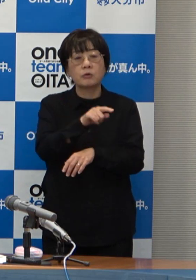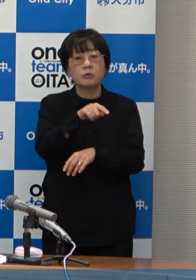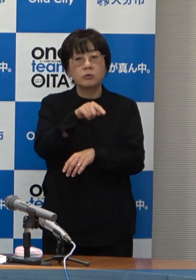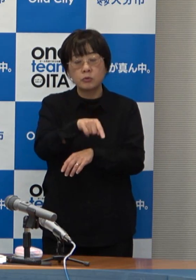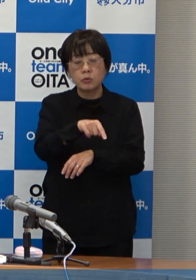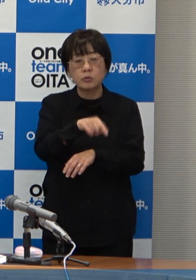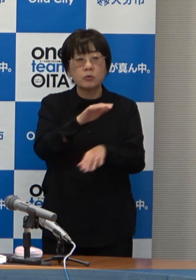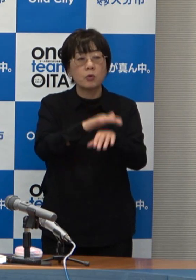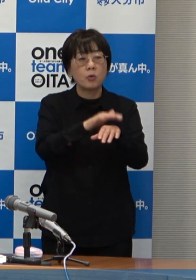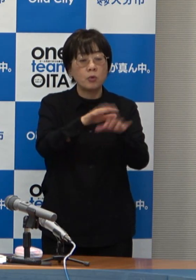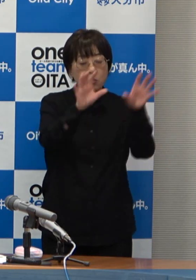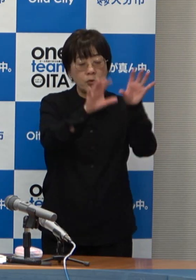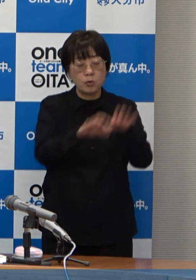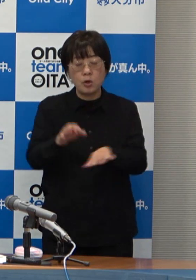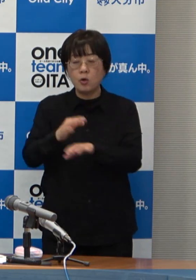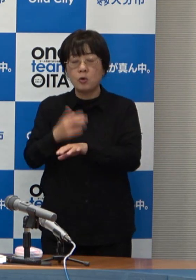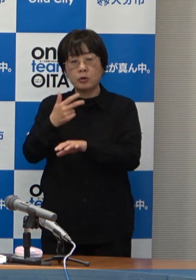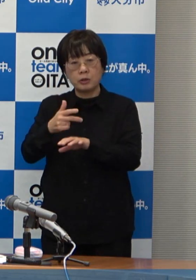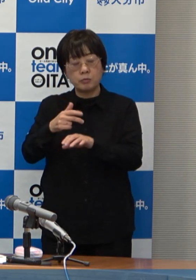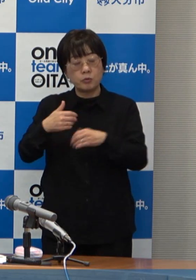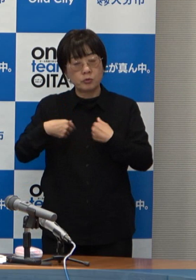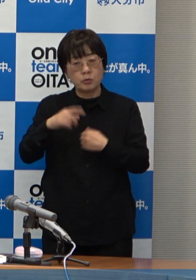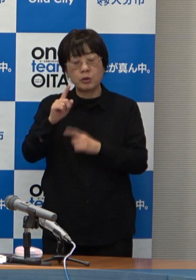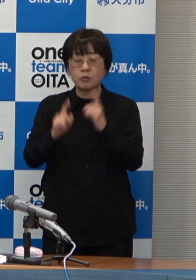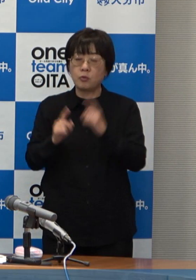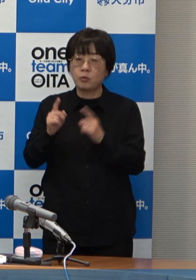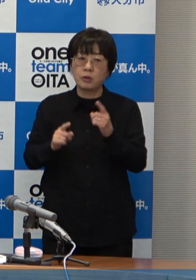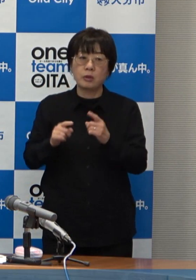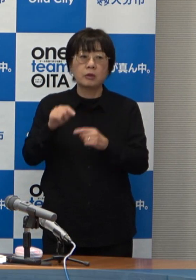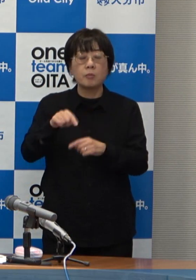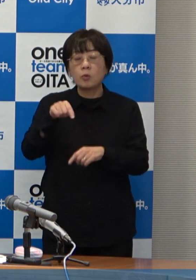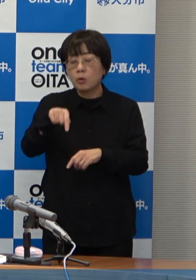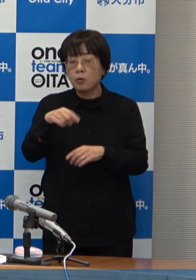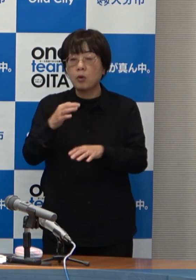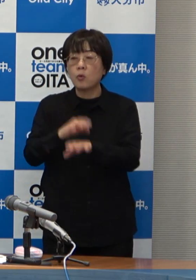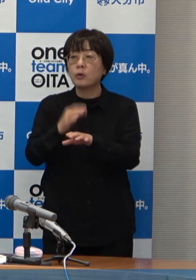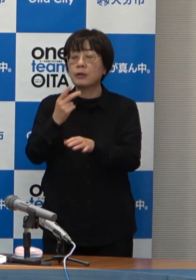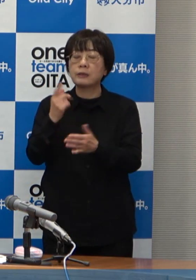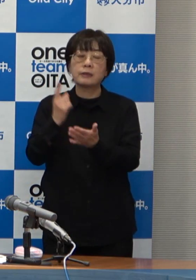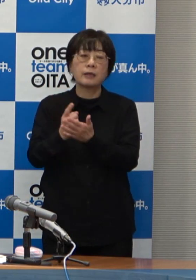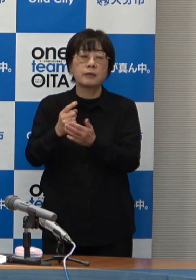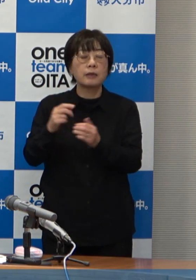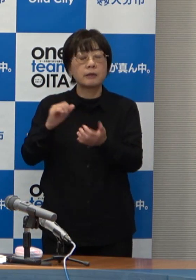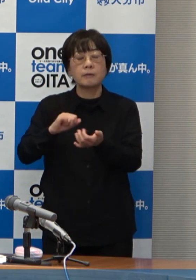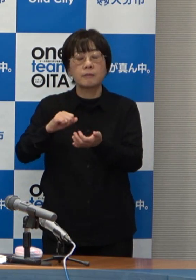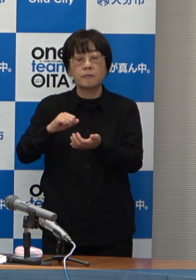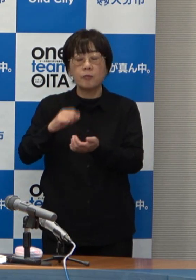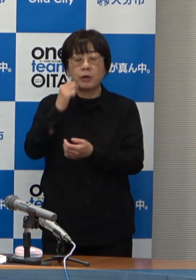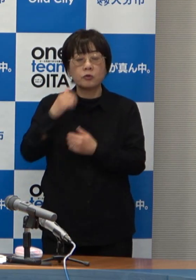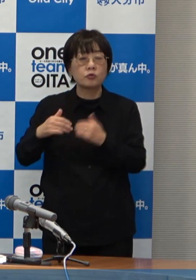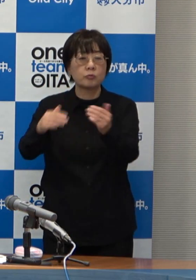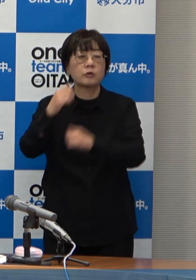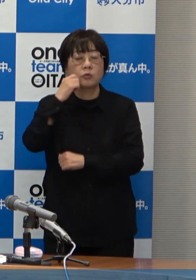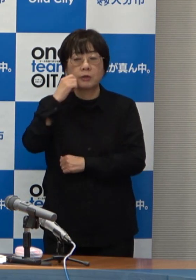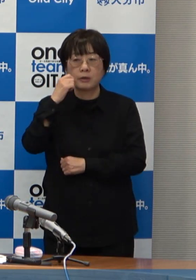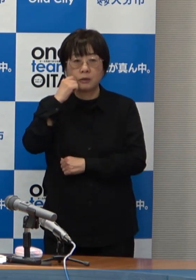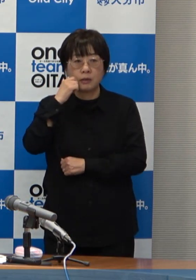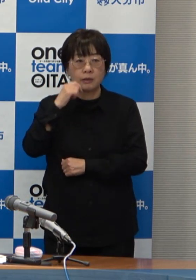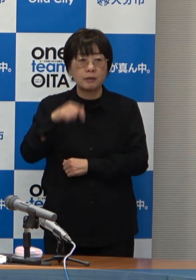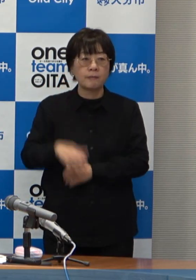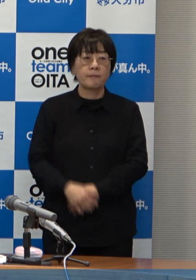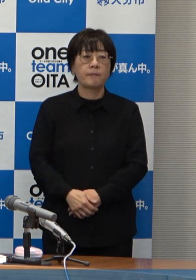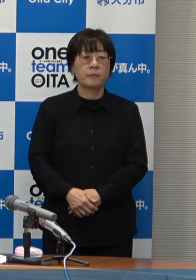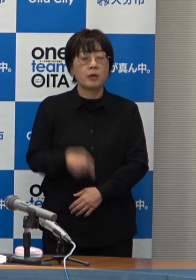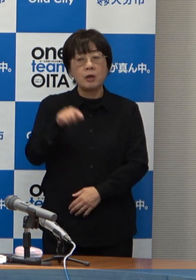て必要なんじゃないかっていうことも書きましたけどこれは大市単独でできる話ではないのでどういう風に進めていこうかっていうまだこれは